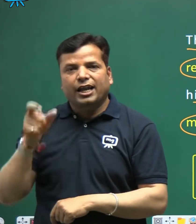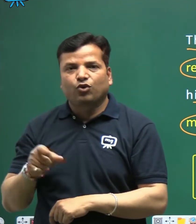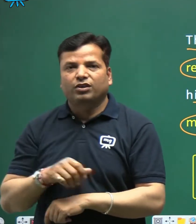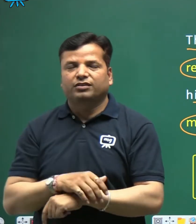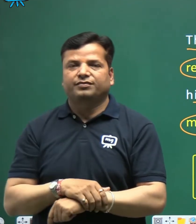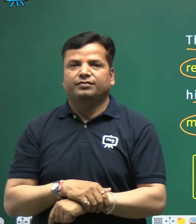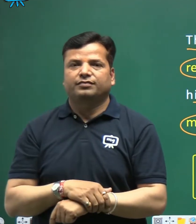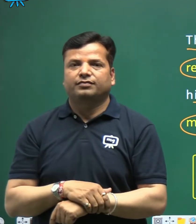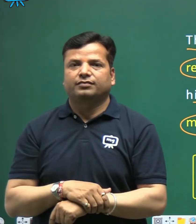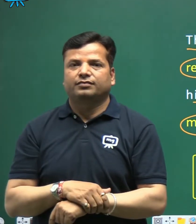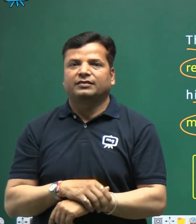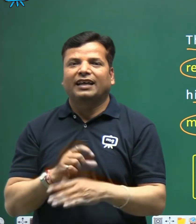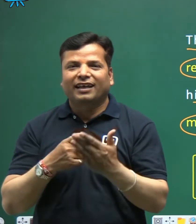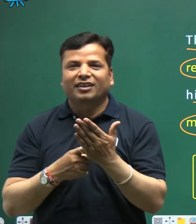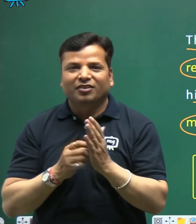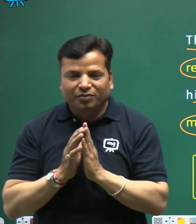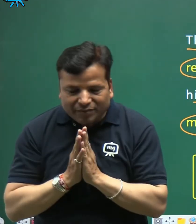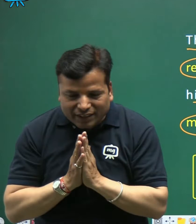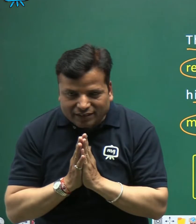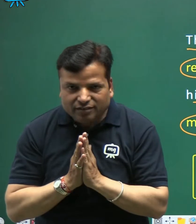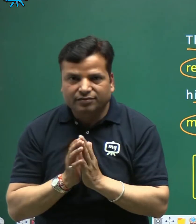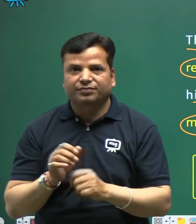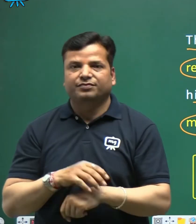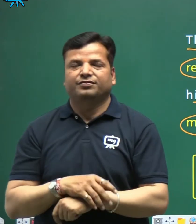request, प्रार्थना करना,